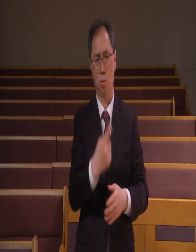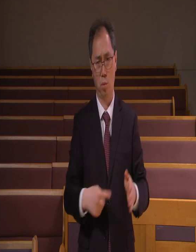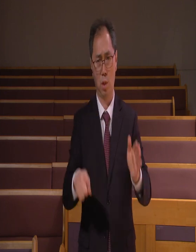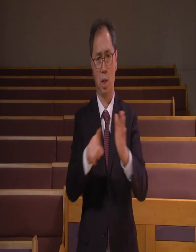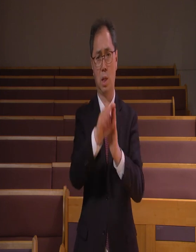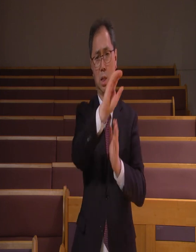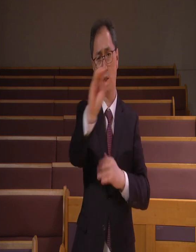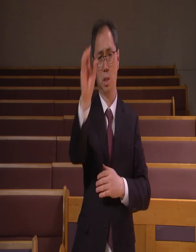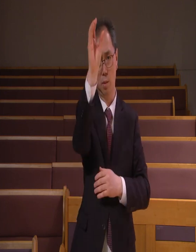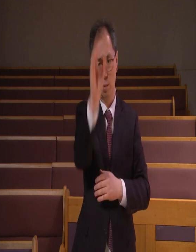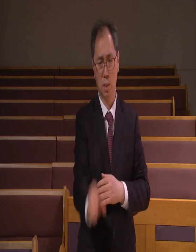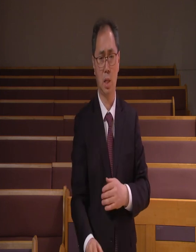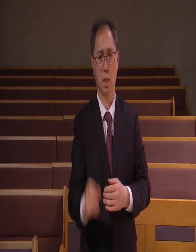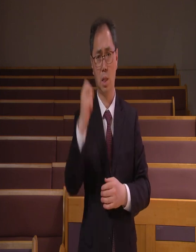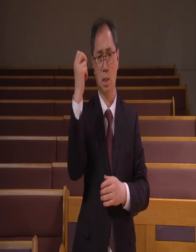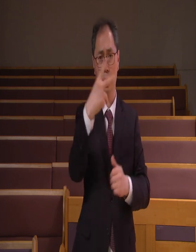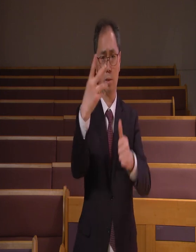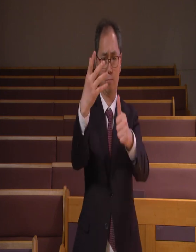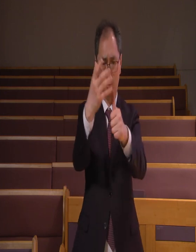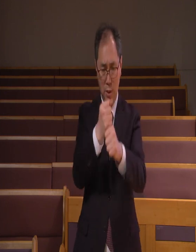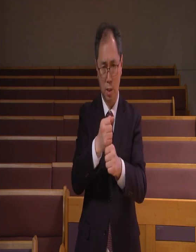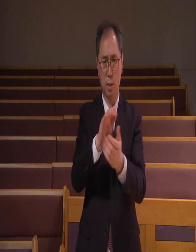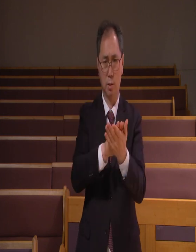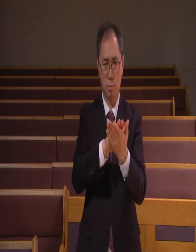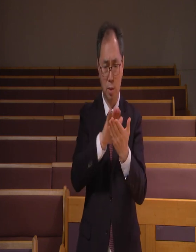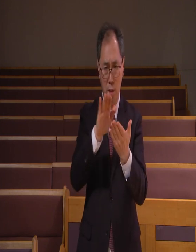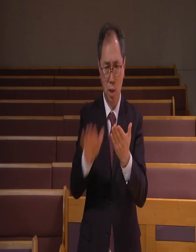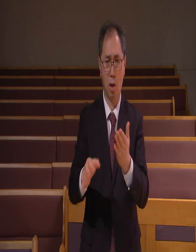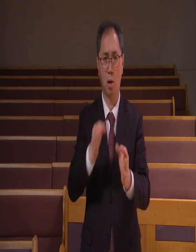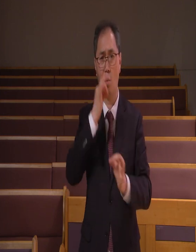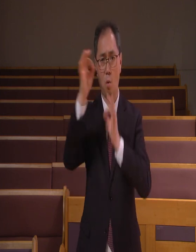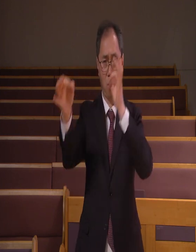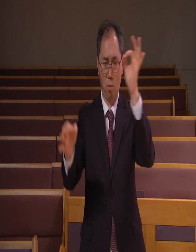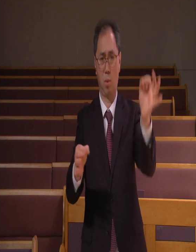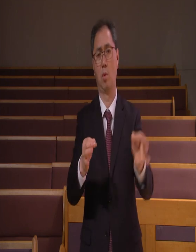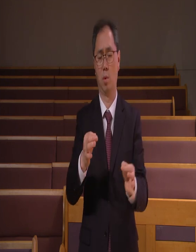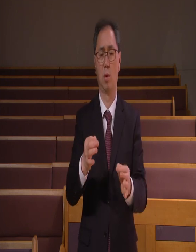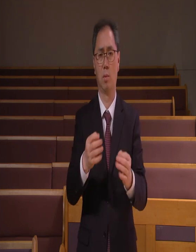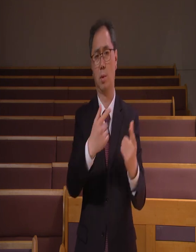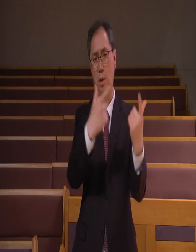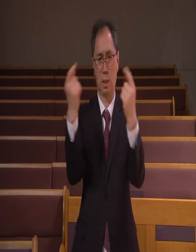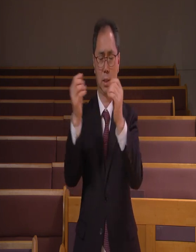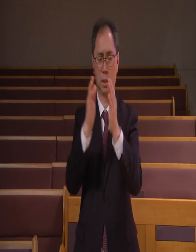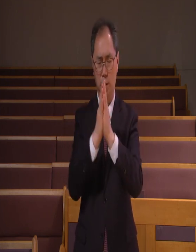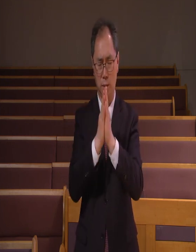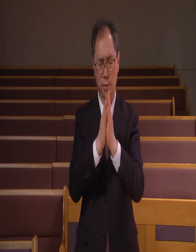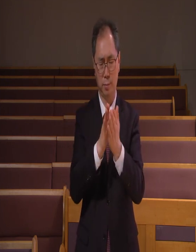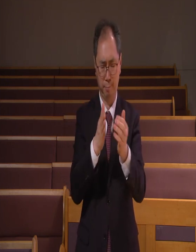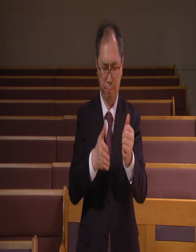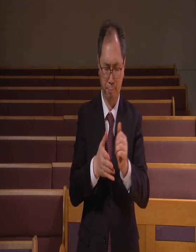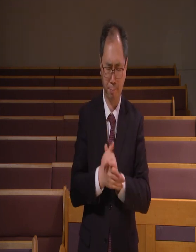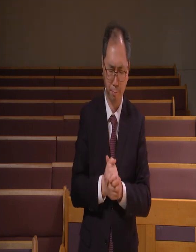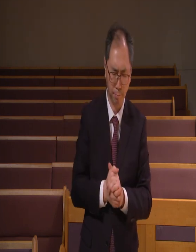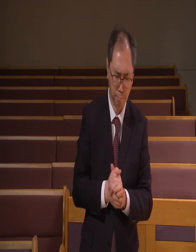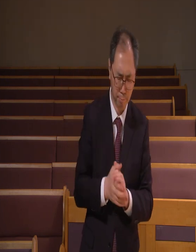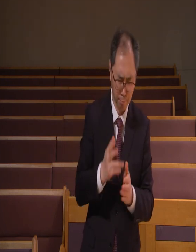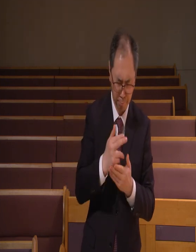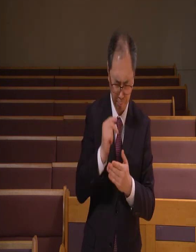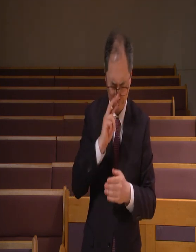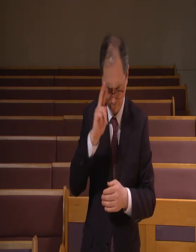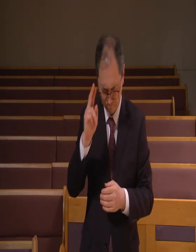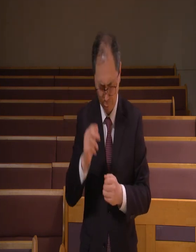십자가, 주여 다시 한번 붙들겠습니다. 우리 주여 한번 부르짖고 기도하며 나갑니다. 주여,